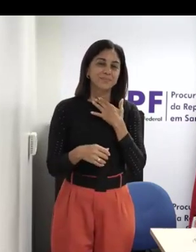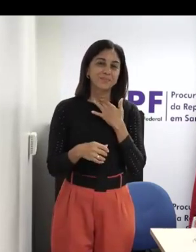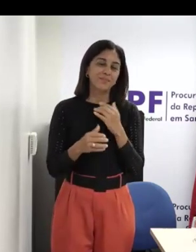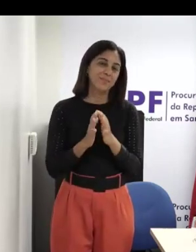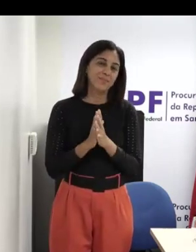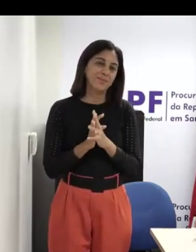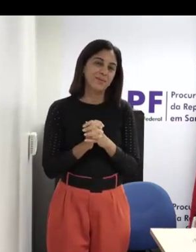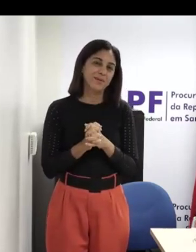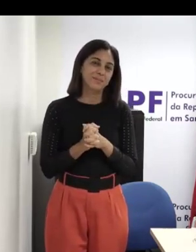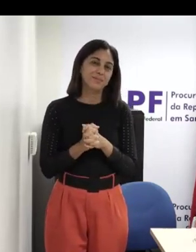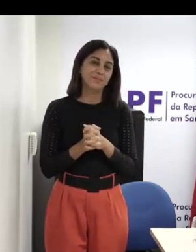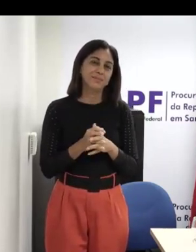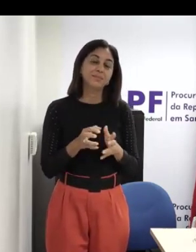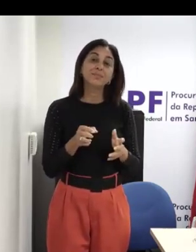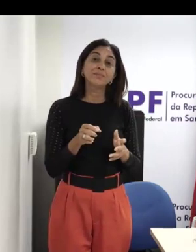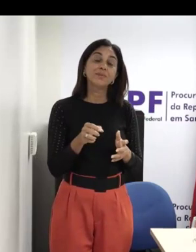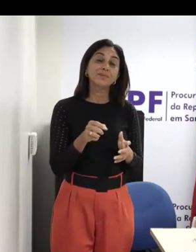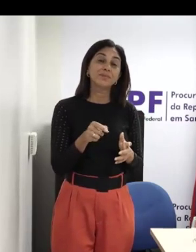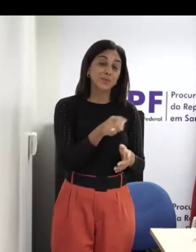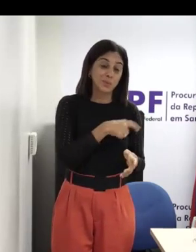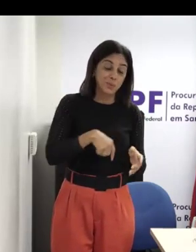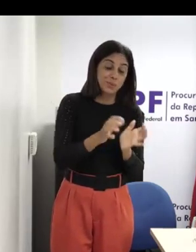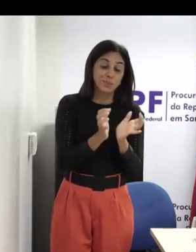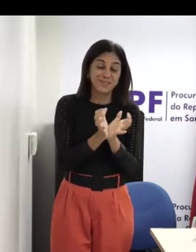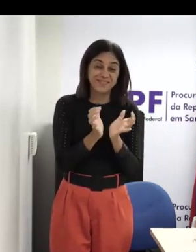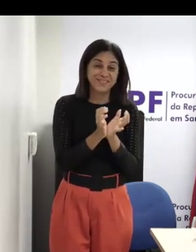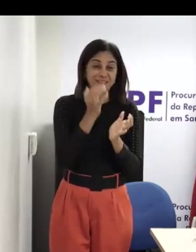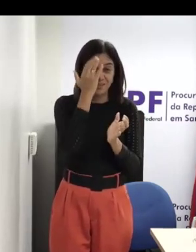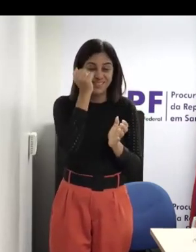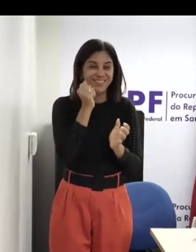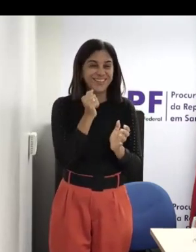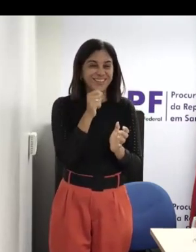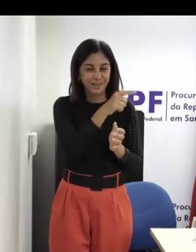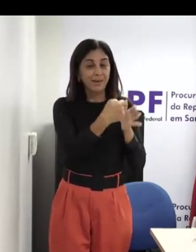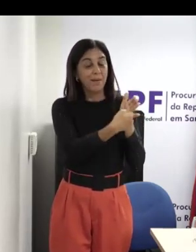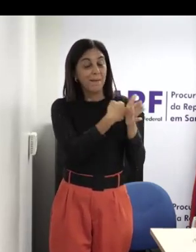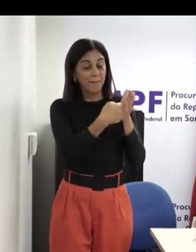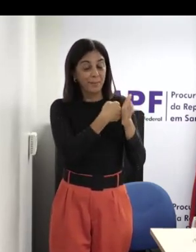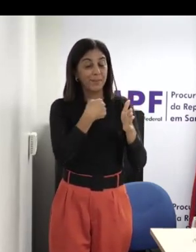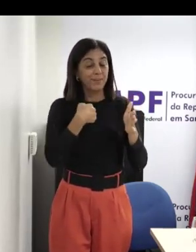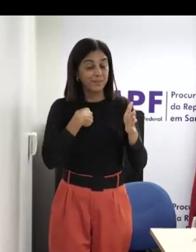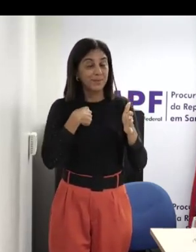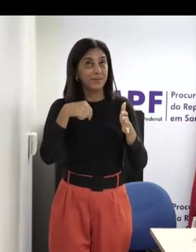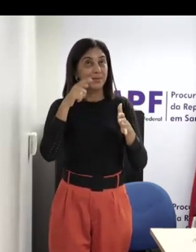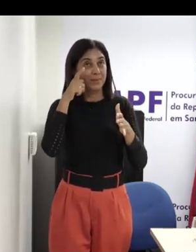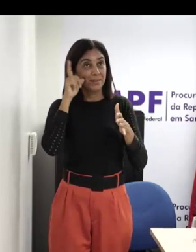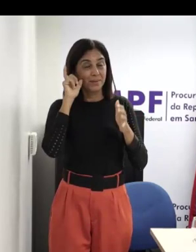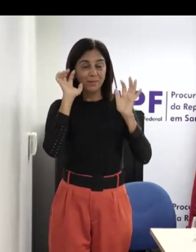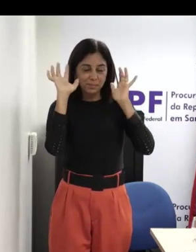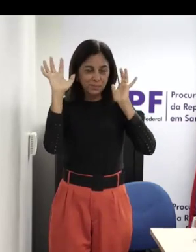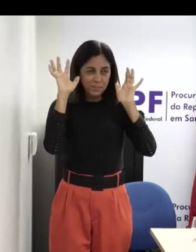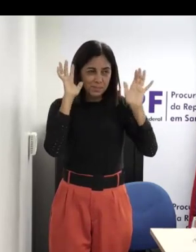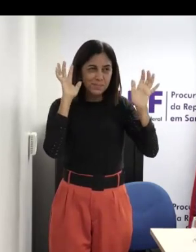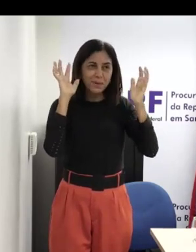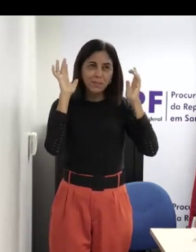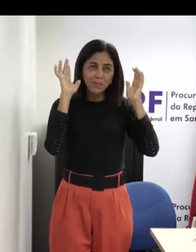de pronto mas eh é uma pergunta que eu posso dizer pro colega que eu vou refletir sobre ela Vou refletir sobre